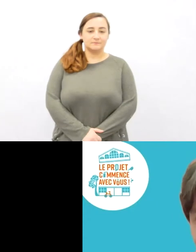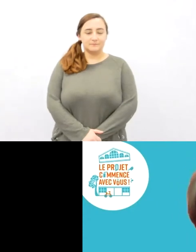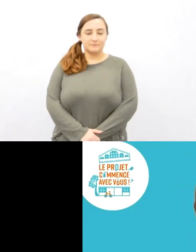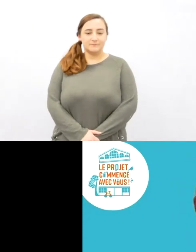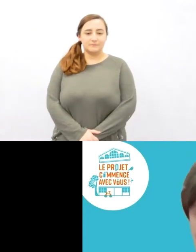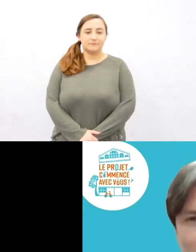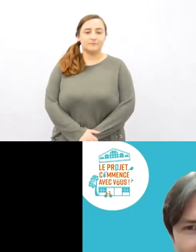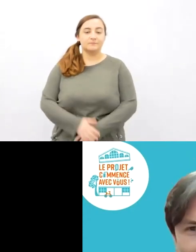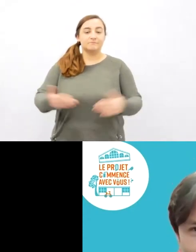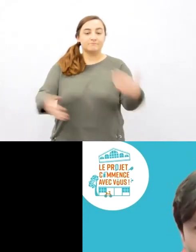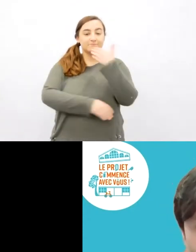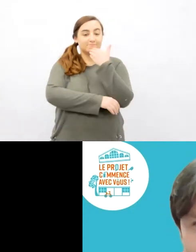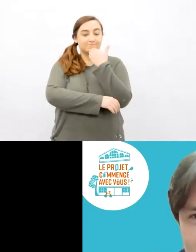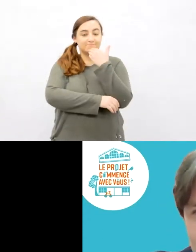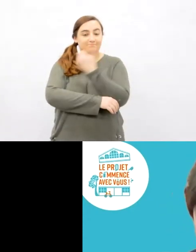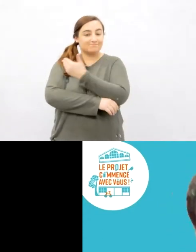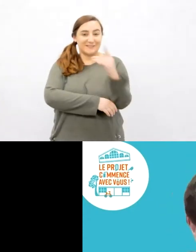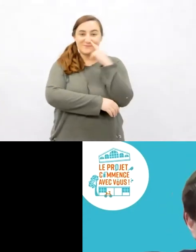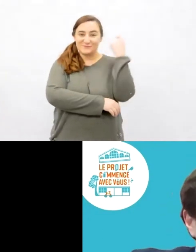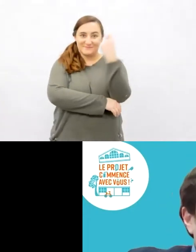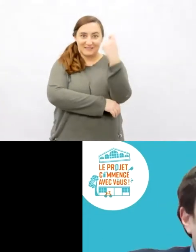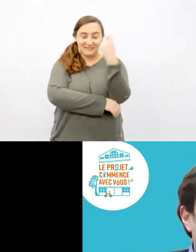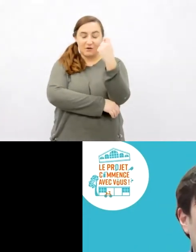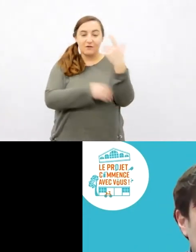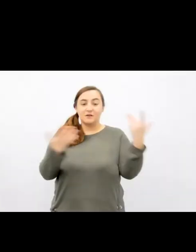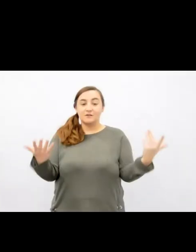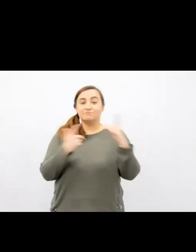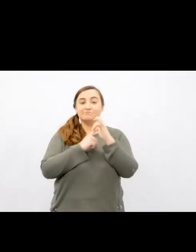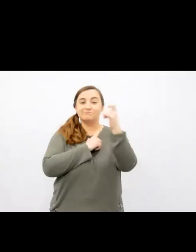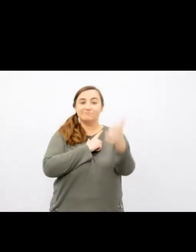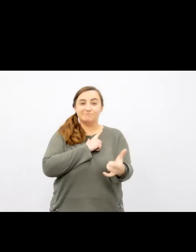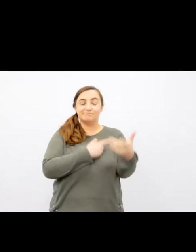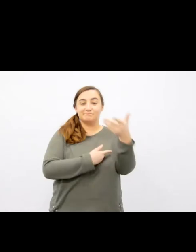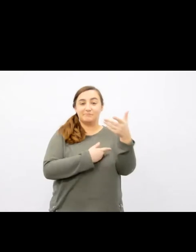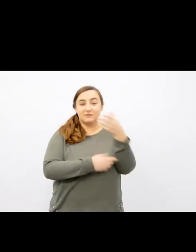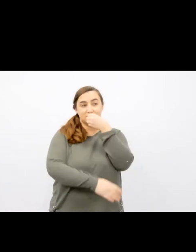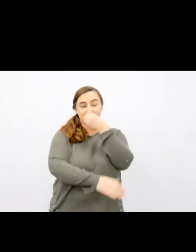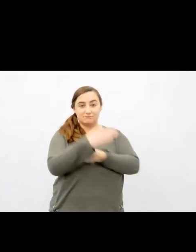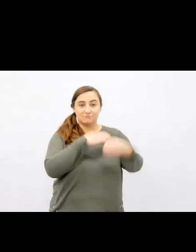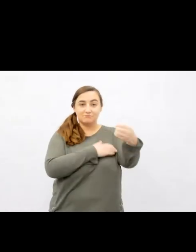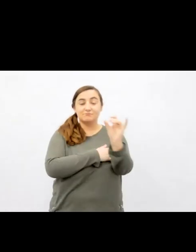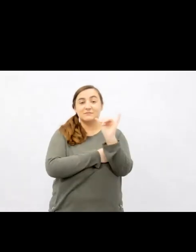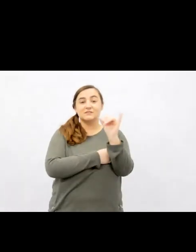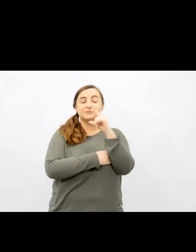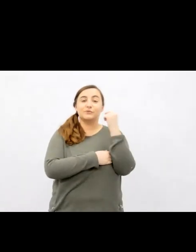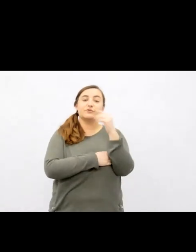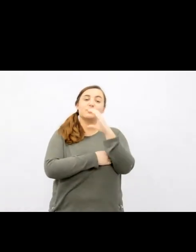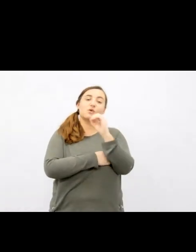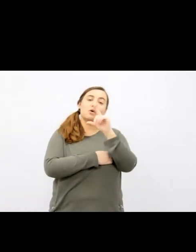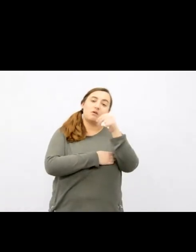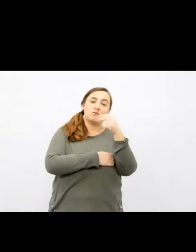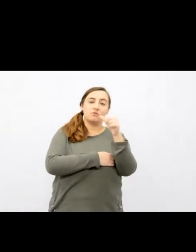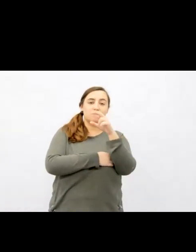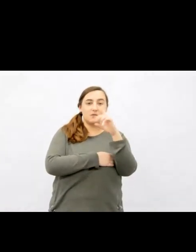Eh bien, merci, Monsieur le Président. Je laisse la parole tout de suite à Pierre Colna et Agnès Oserman